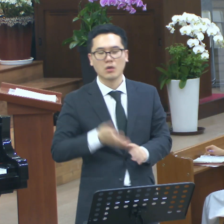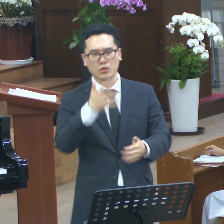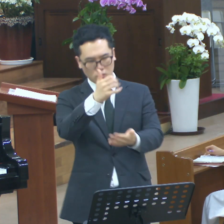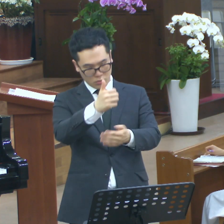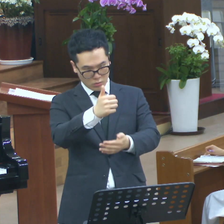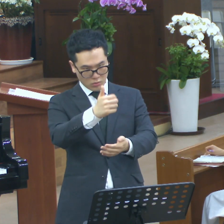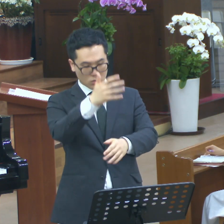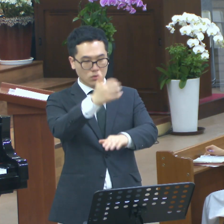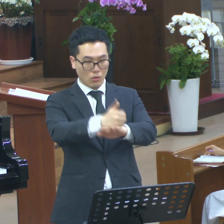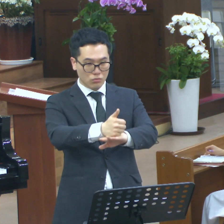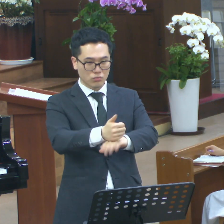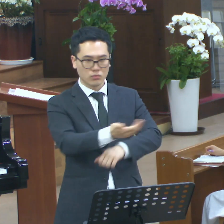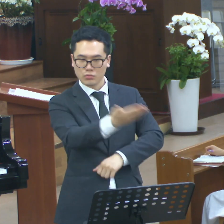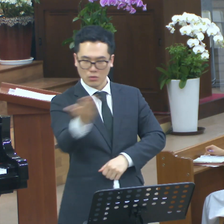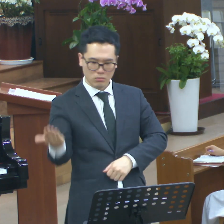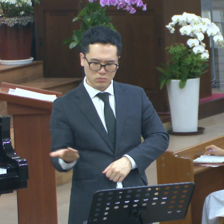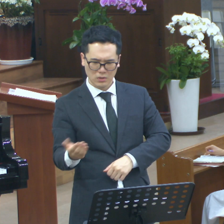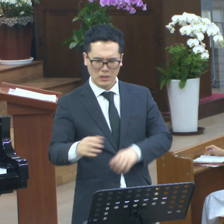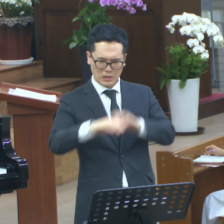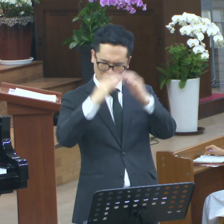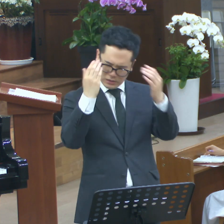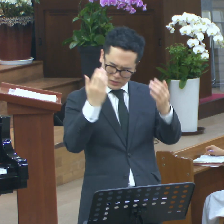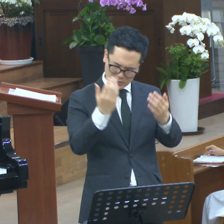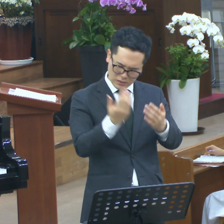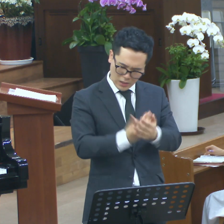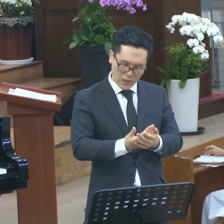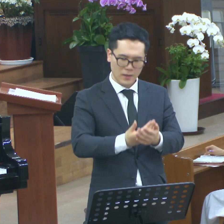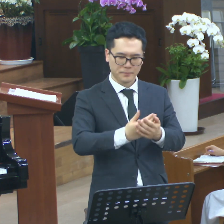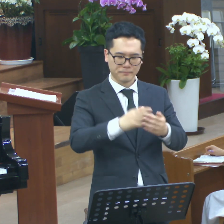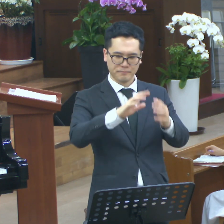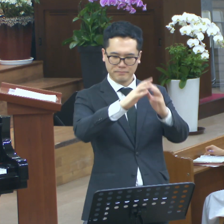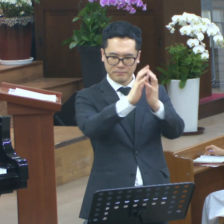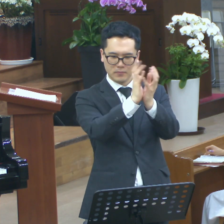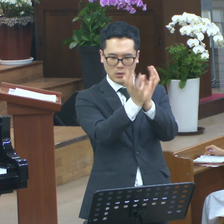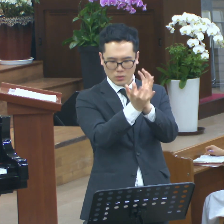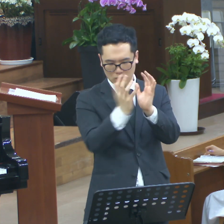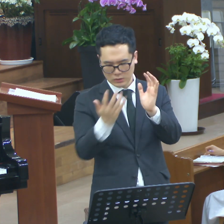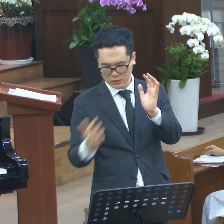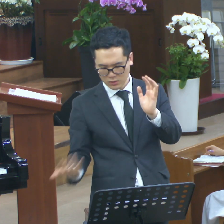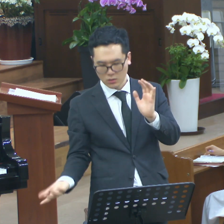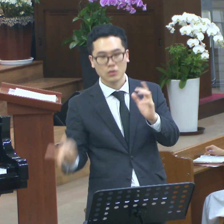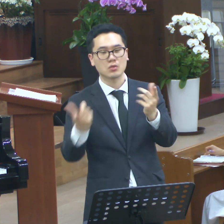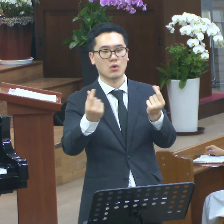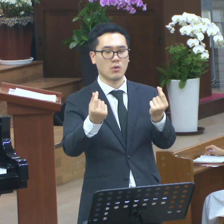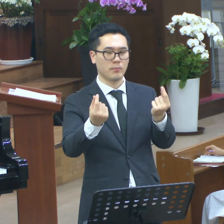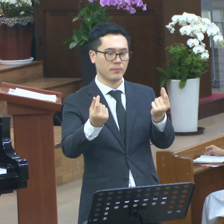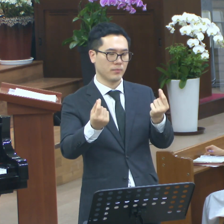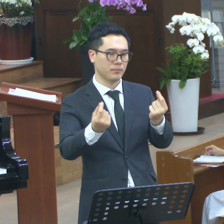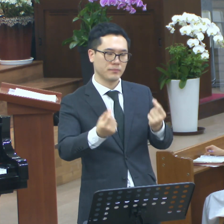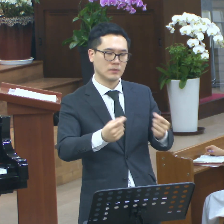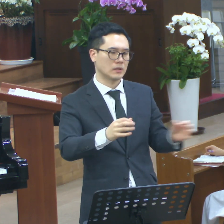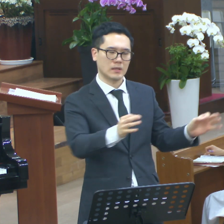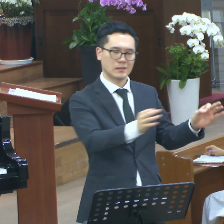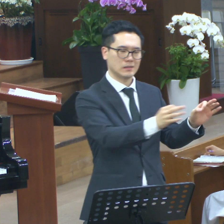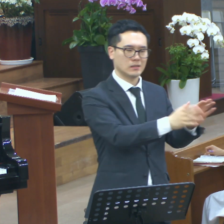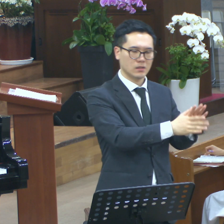않겠어요? 다 져요. 꽃이 지는 것만큼 보기 흉한 게 없잖아요. 시간이